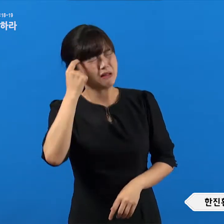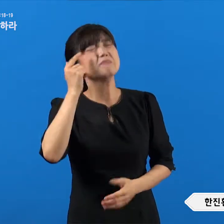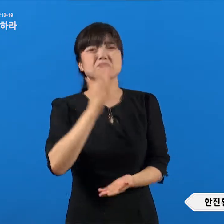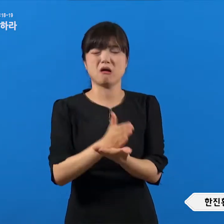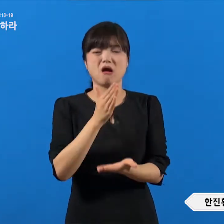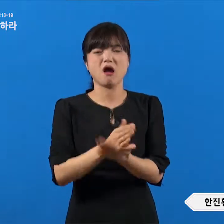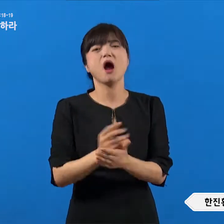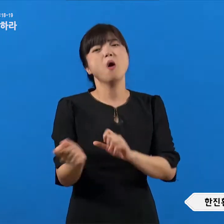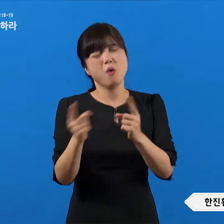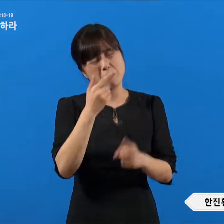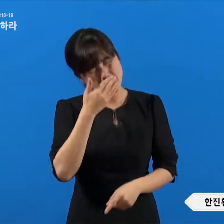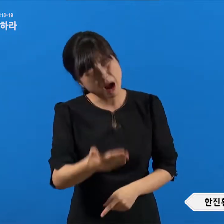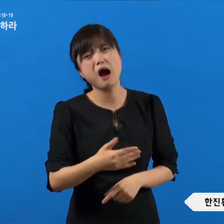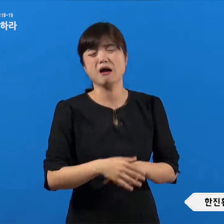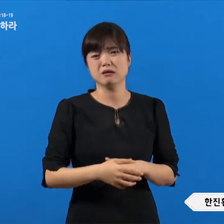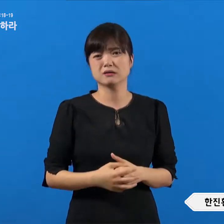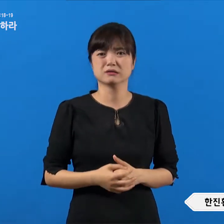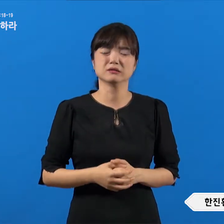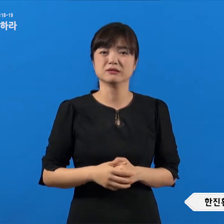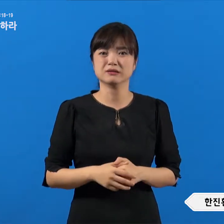아닙니다. 회복될 수 있습니다.